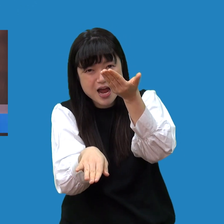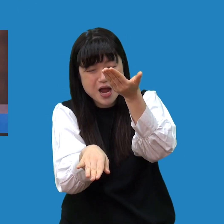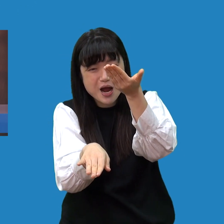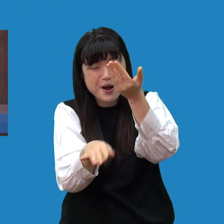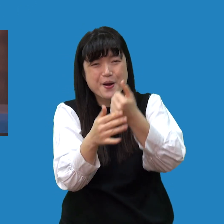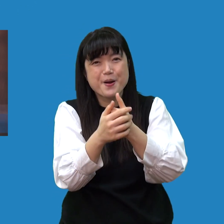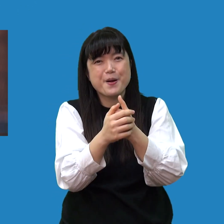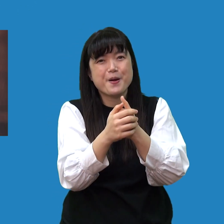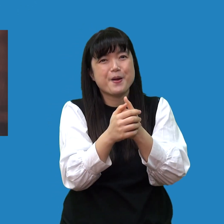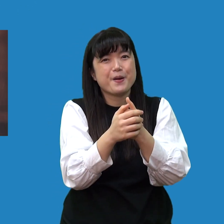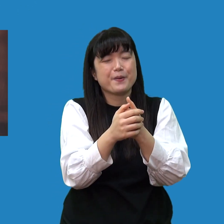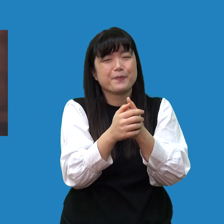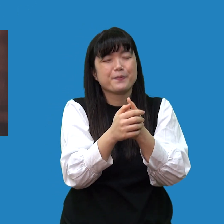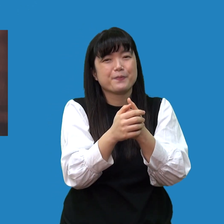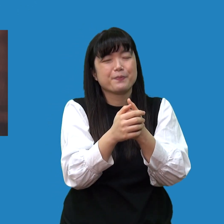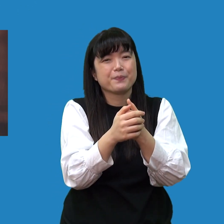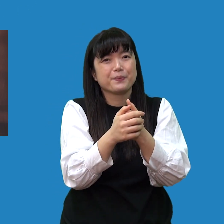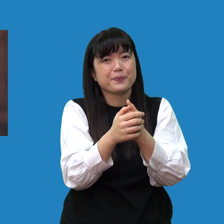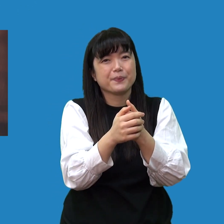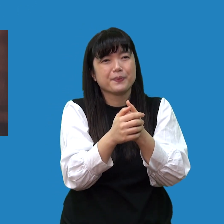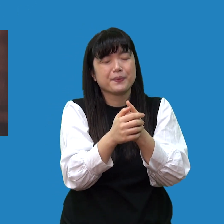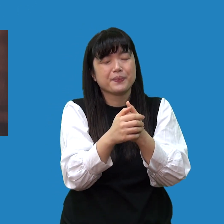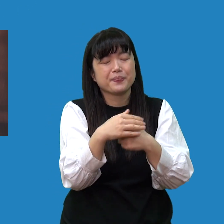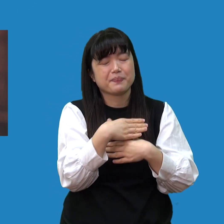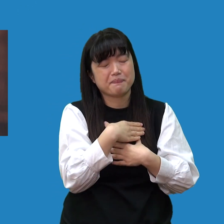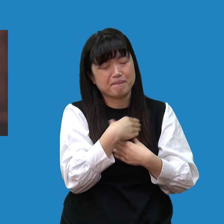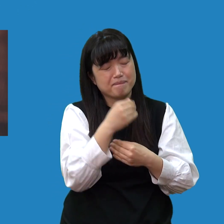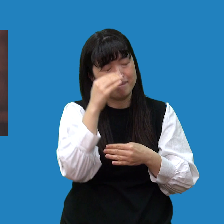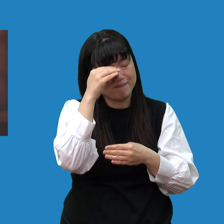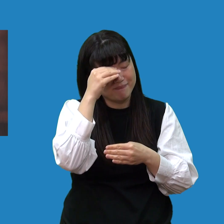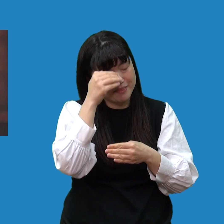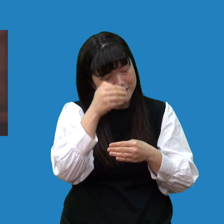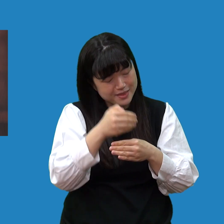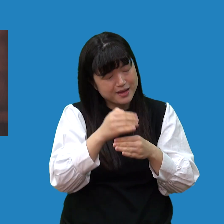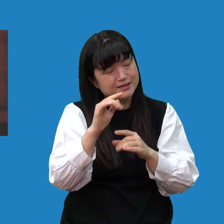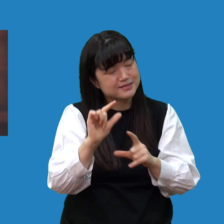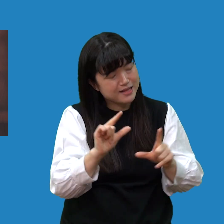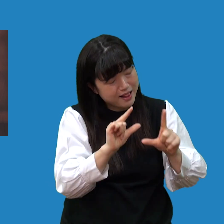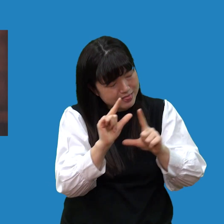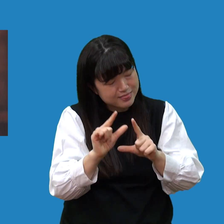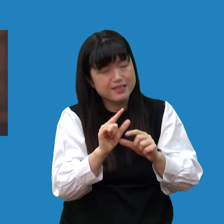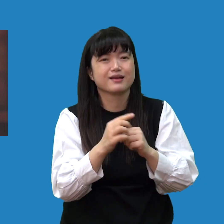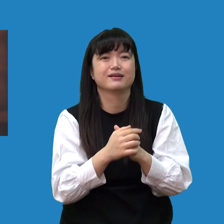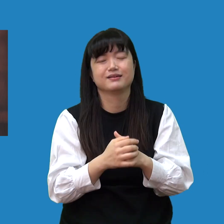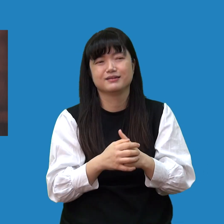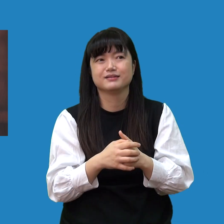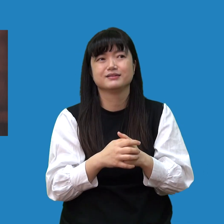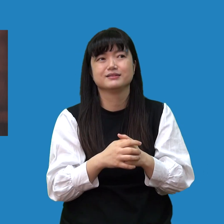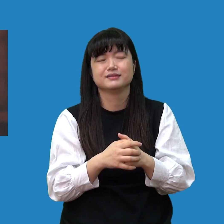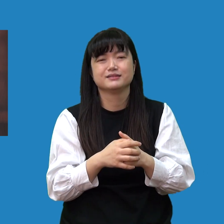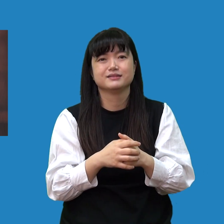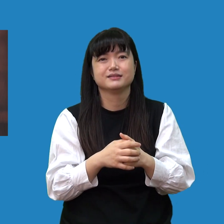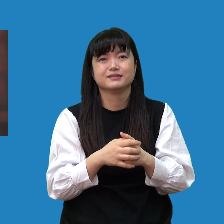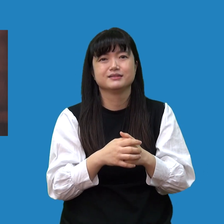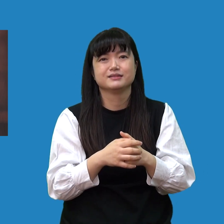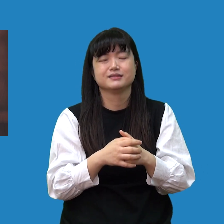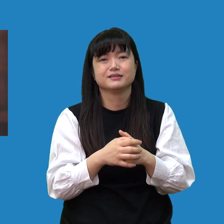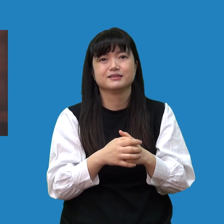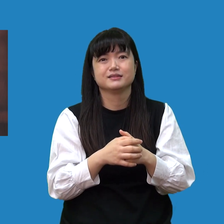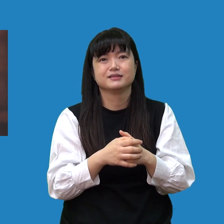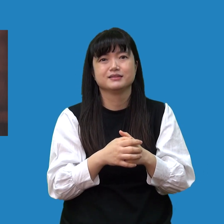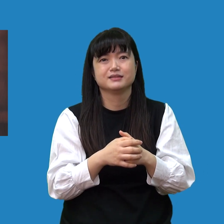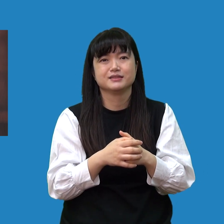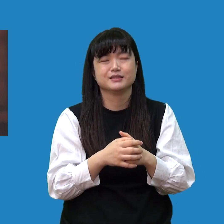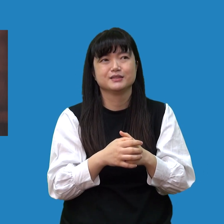로맨틱하잖아요. 무화과나무 아래서, 포도나무 아래서 평안히 살았더라.